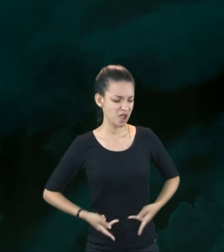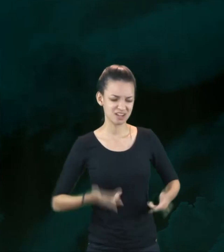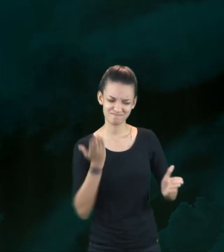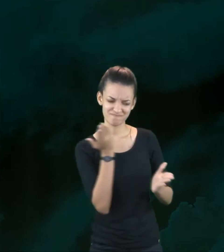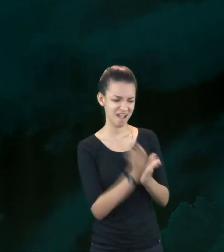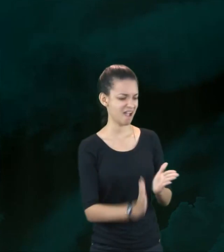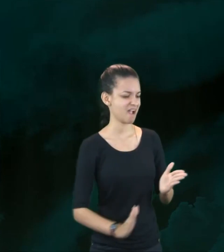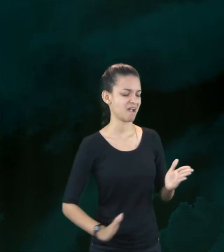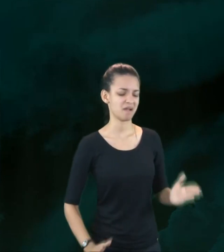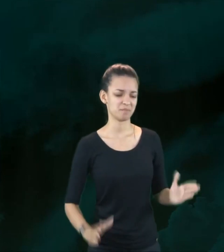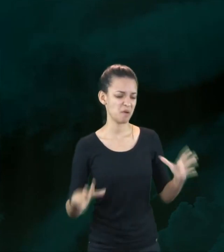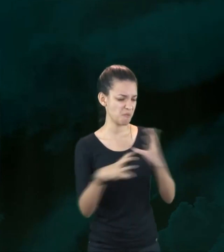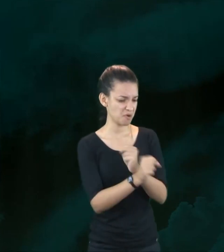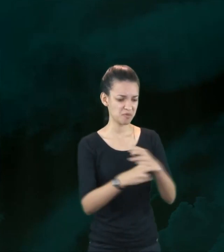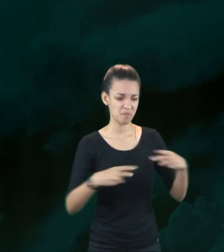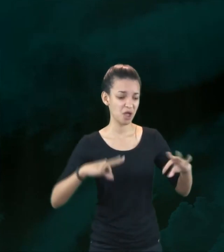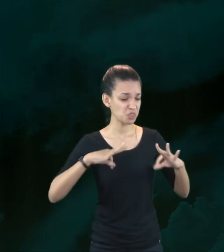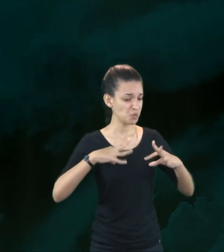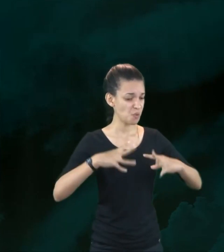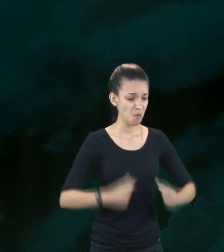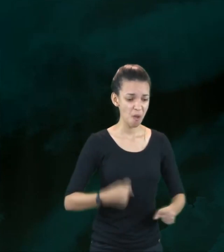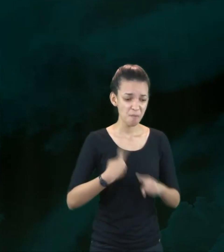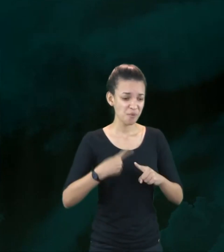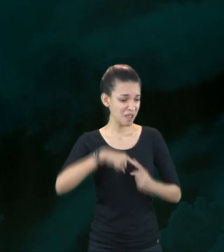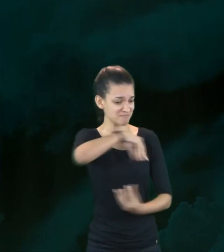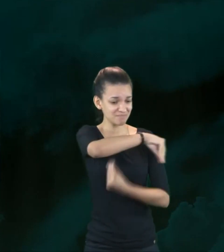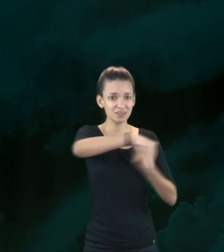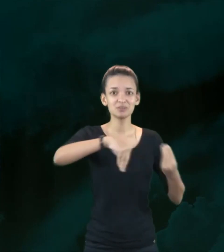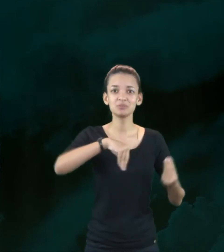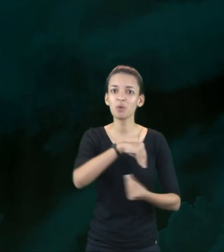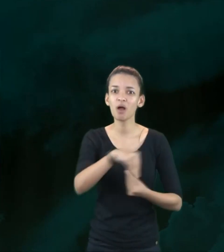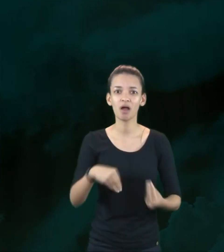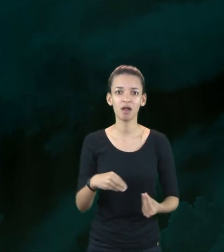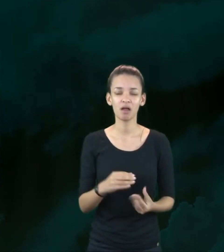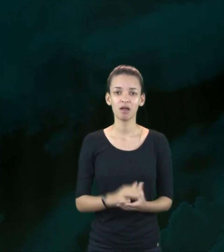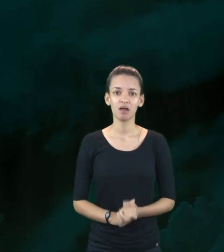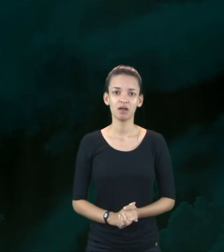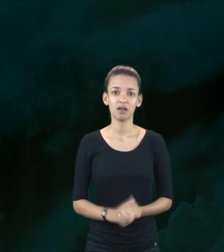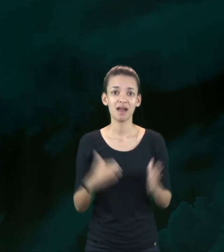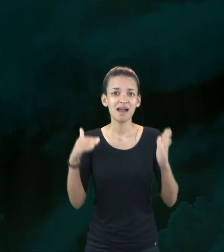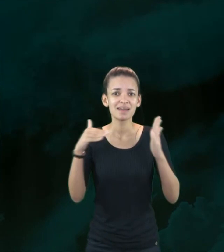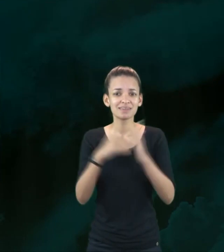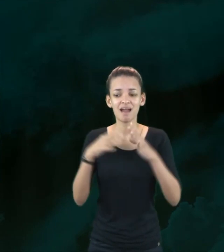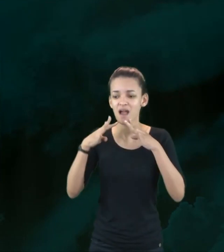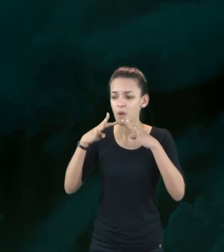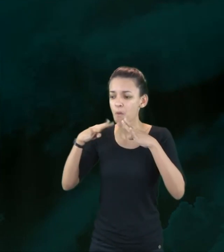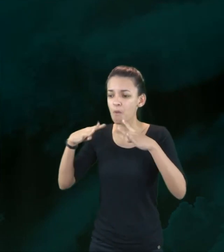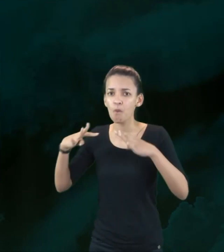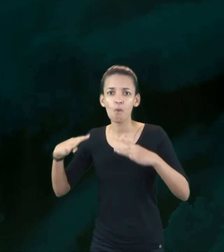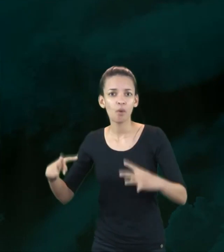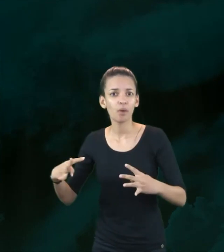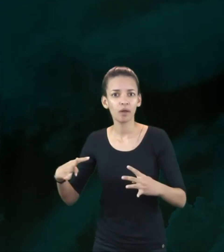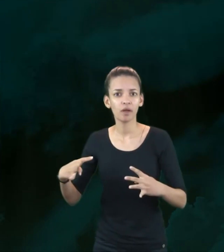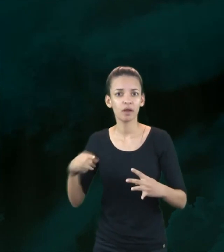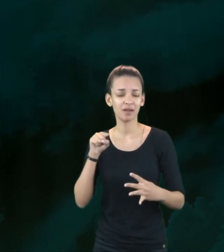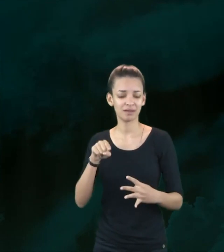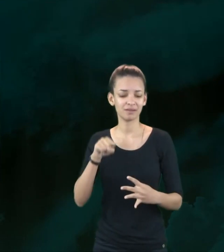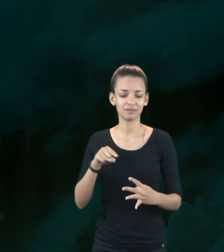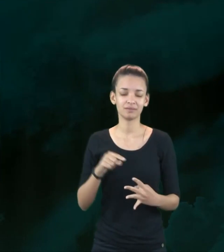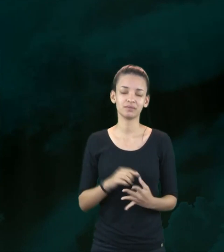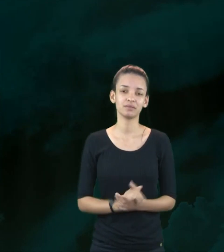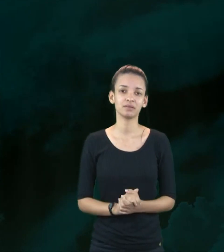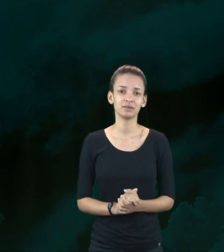e os répteis, porque havia uma mistura muito grande, até mesmo a criação, resto da criação. Porque me arrependo de os haver